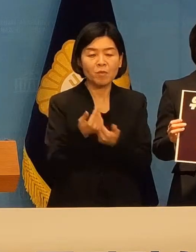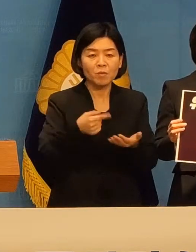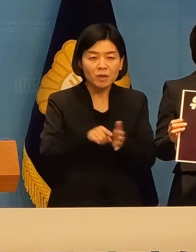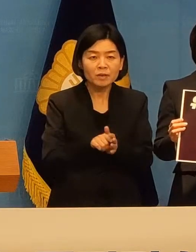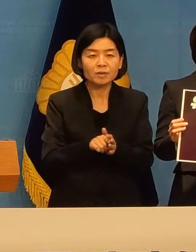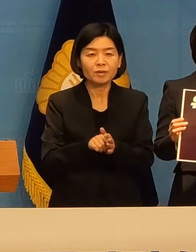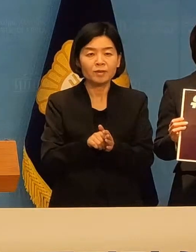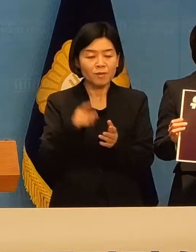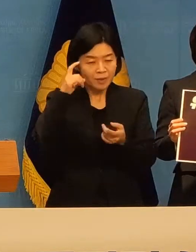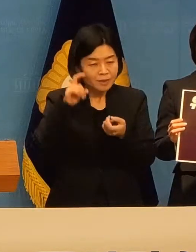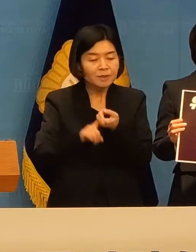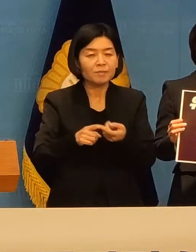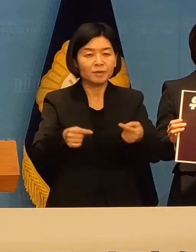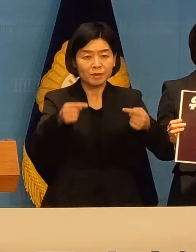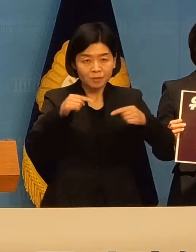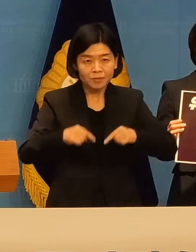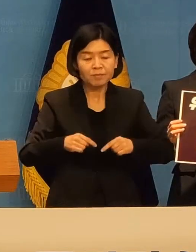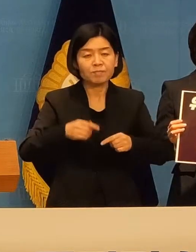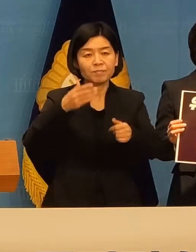관심과 연대를 부탁드립니다.